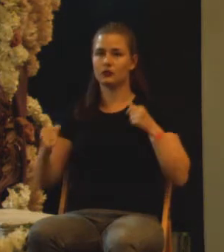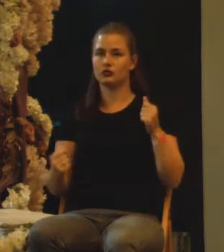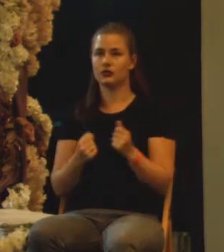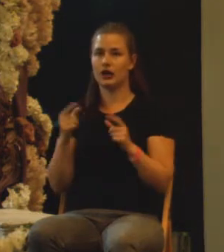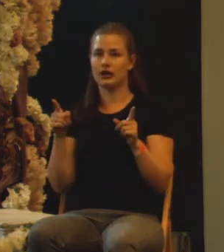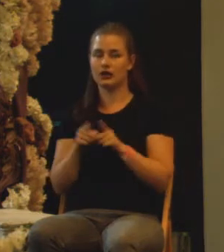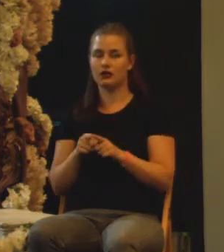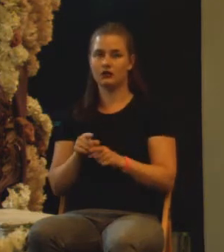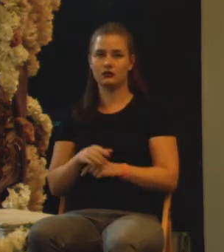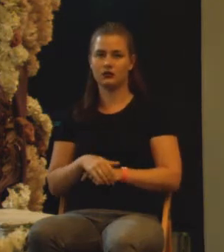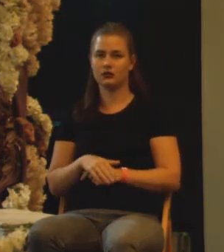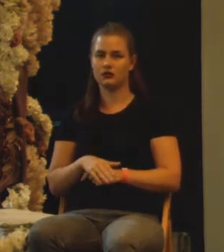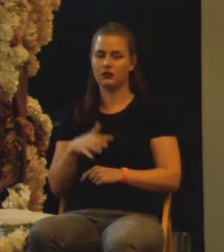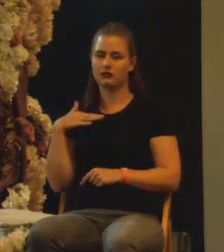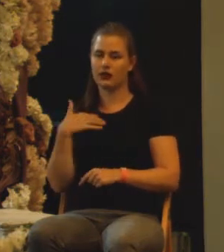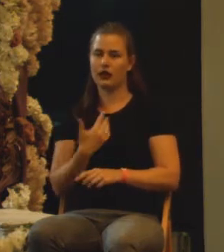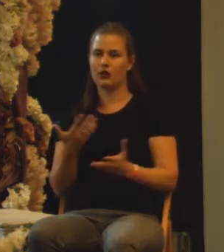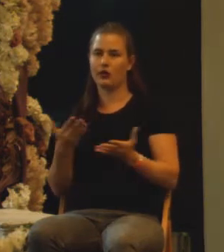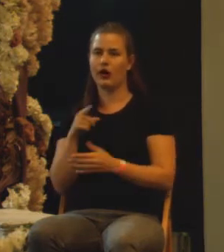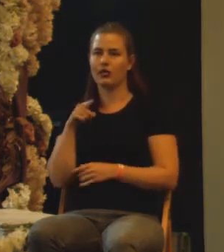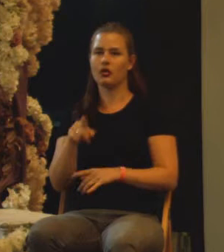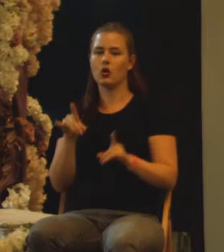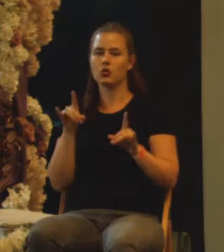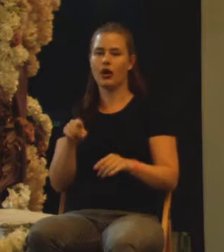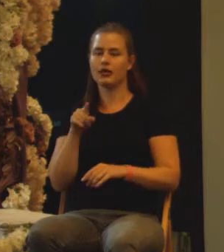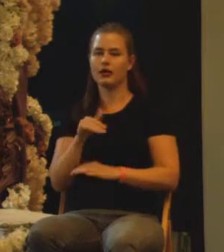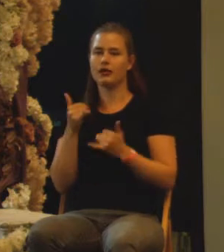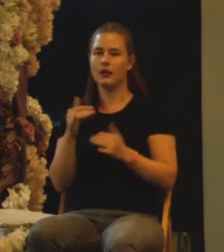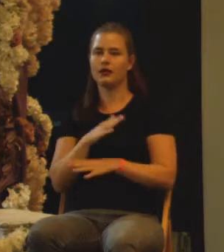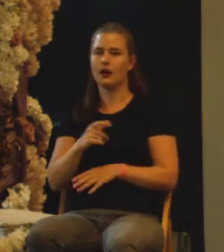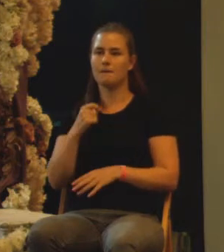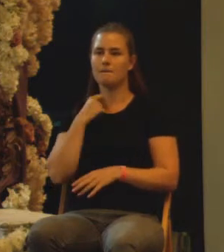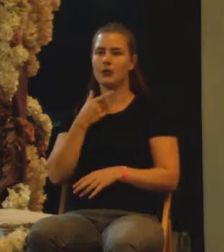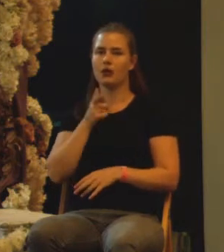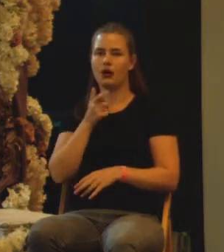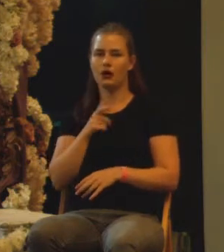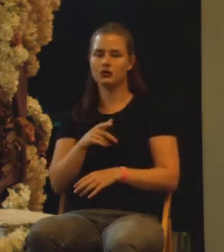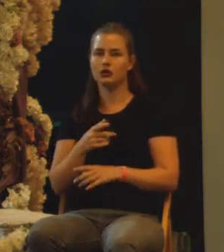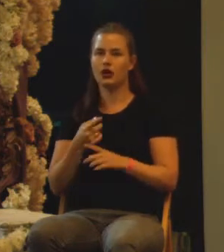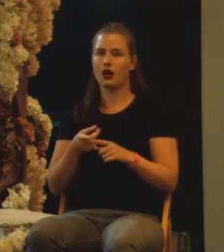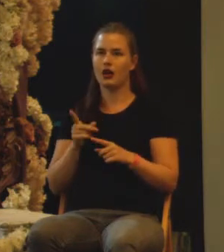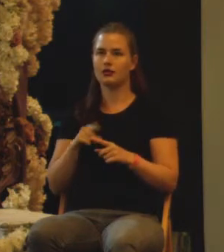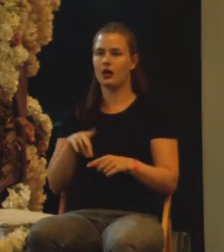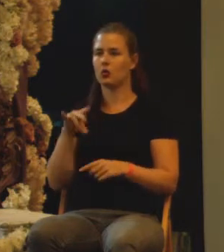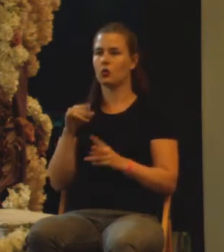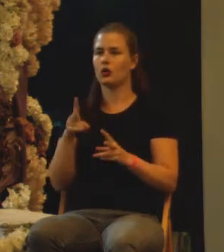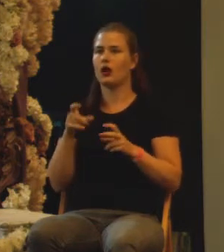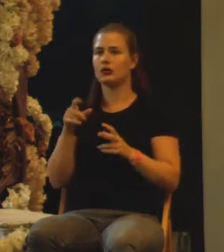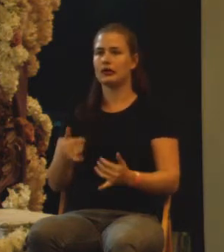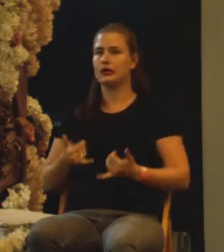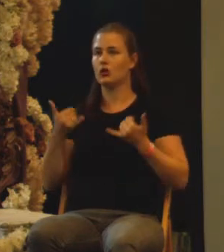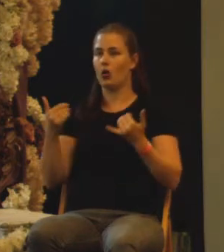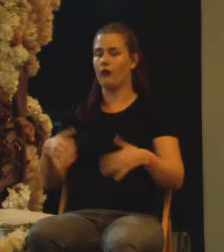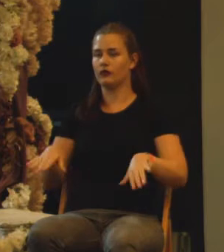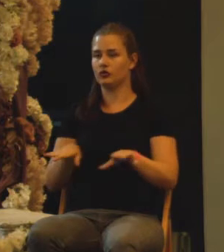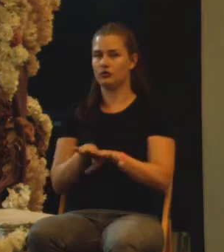такие, вау, какой ты крутой, ты теперь не бухаешь, ты теперь, ну, типа, это, ну, как-то неуважительно вроде